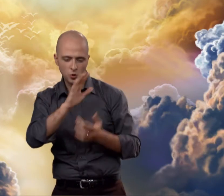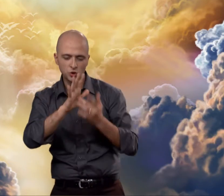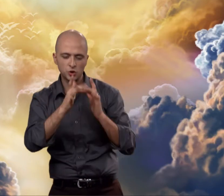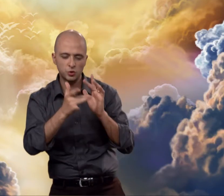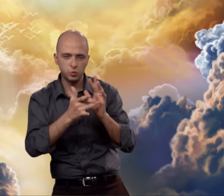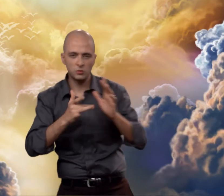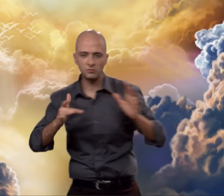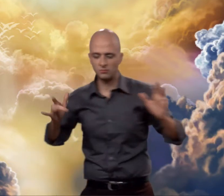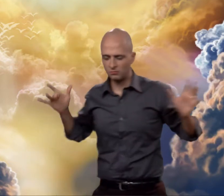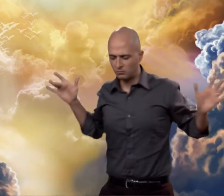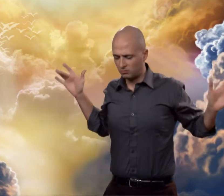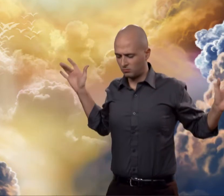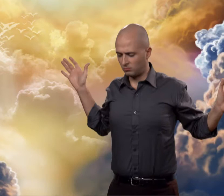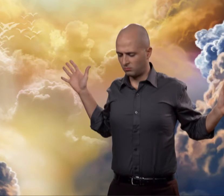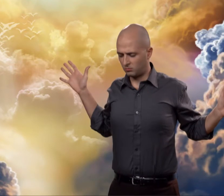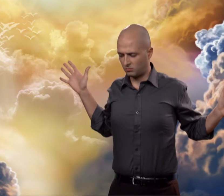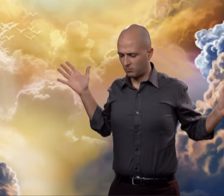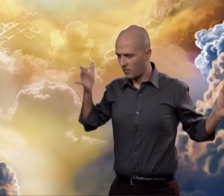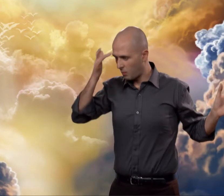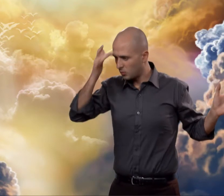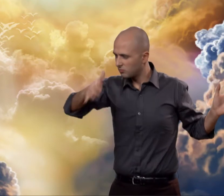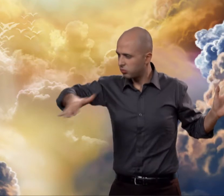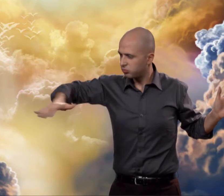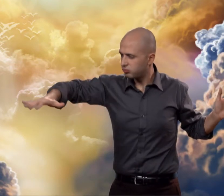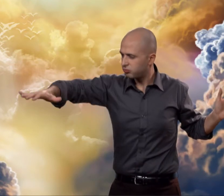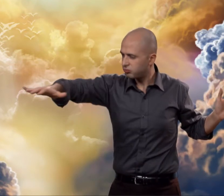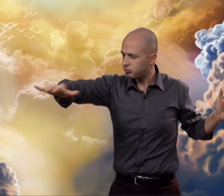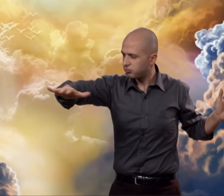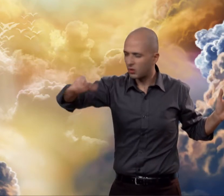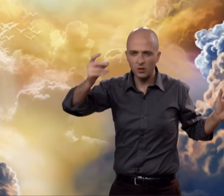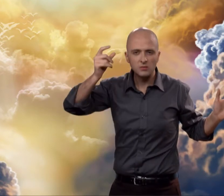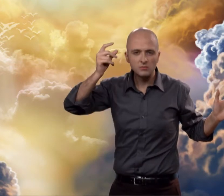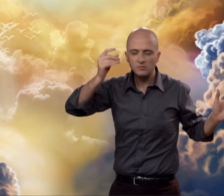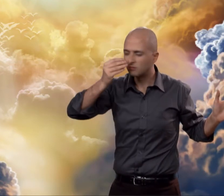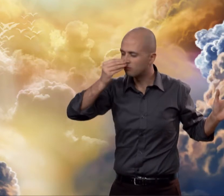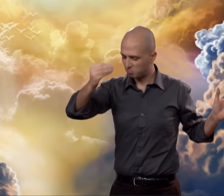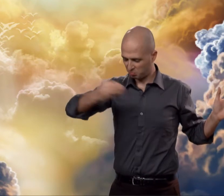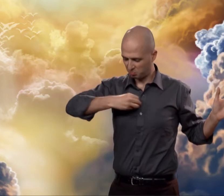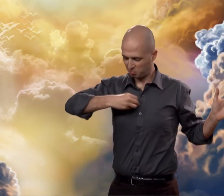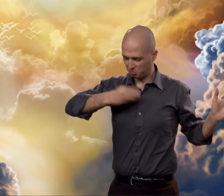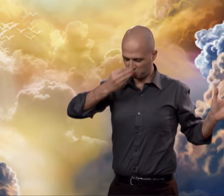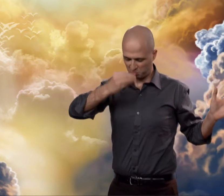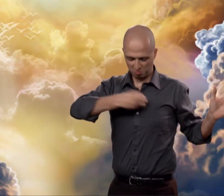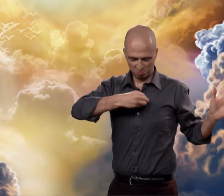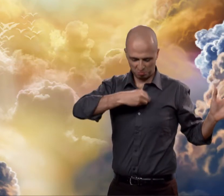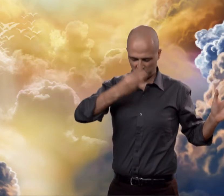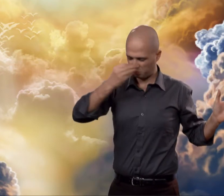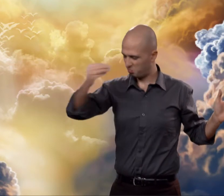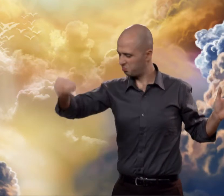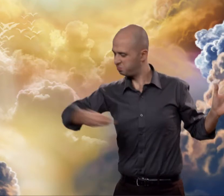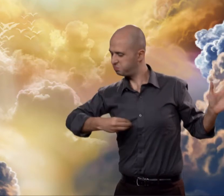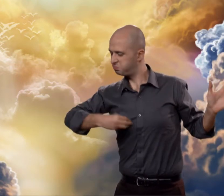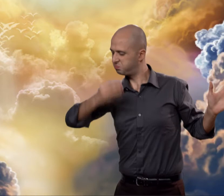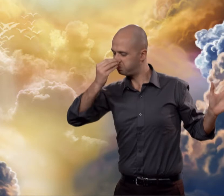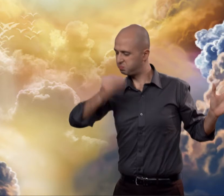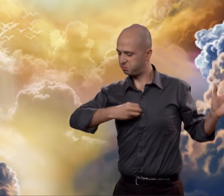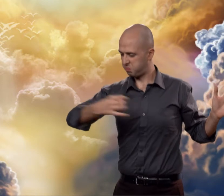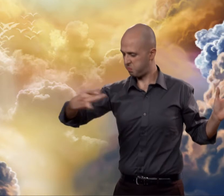príncipes recordam-se dos acontecimentos do Calvário, quando, balançando a cabeça em satânica alegria, exclamaram: salvou os outros, mas